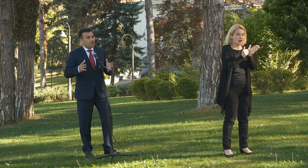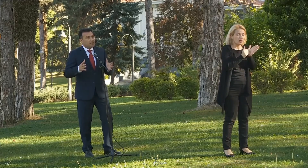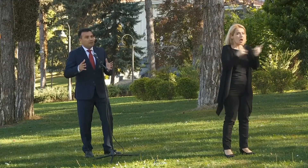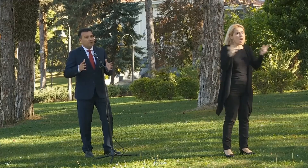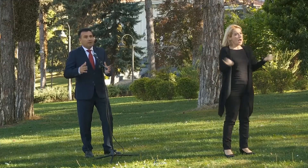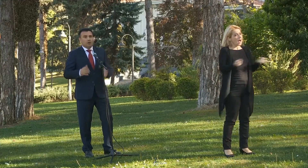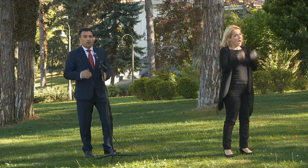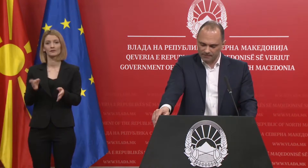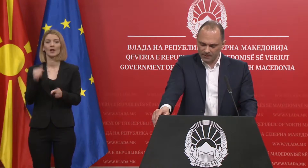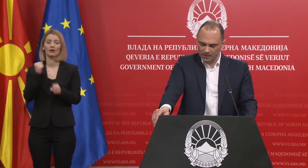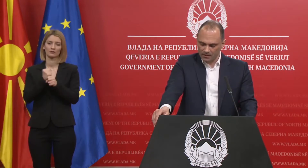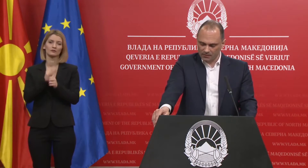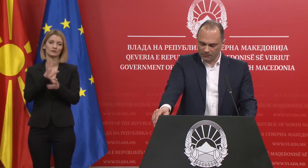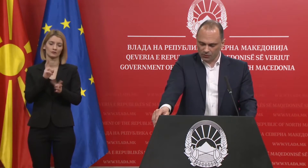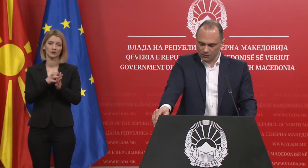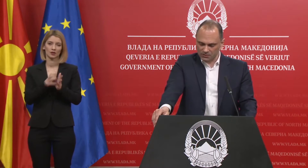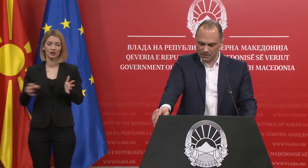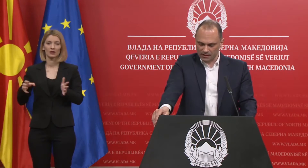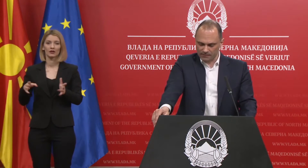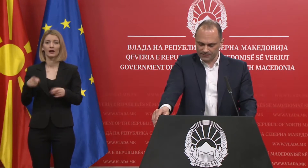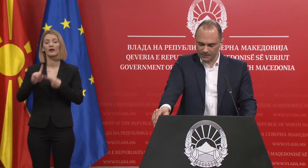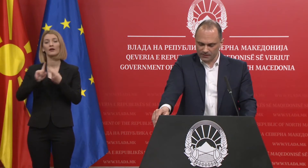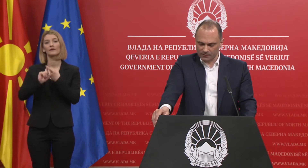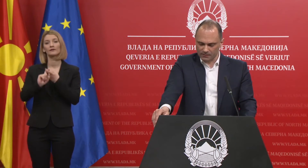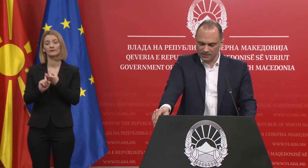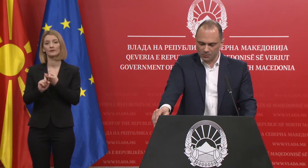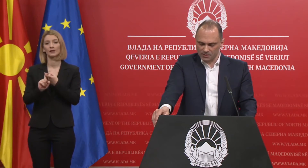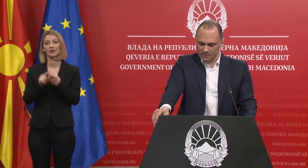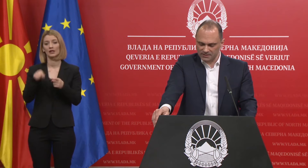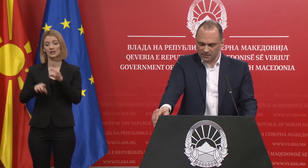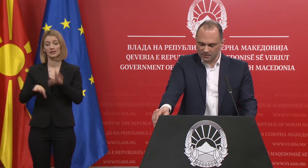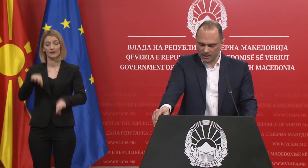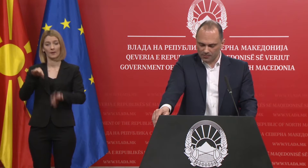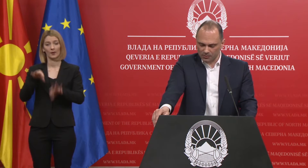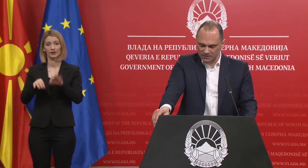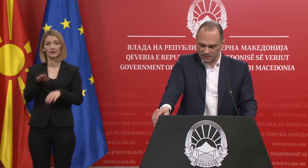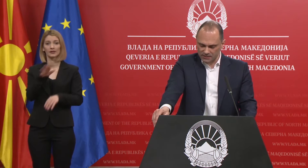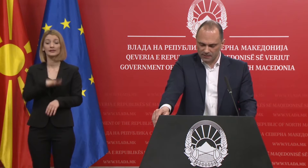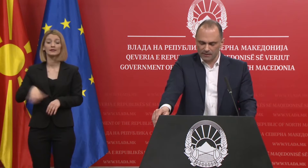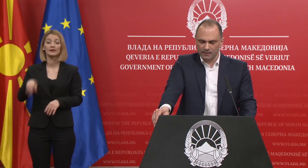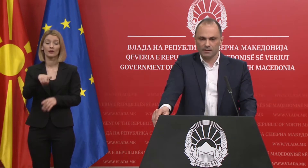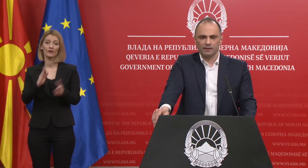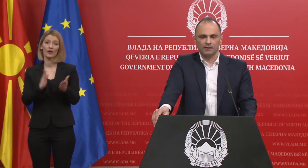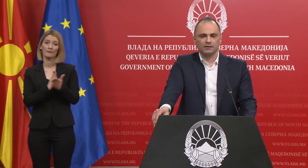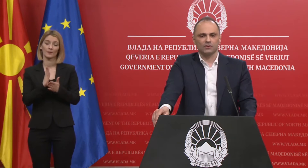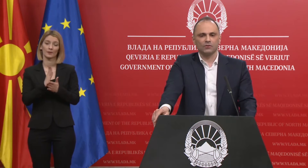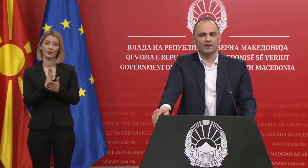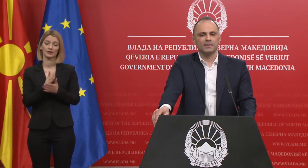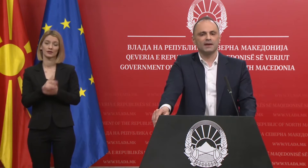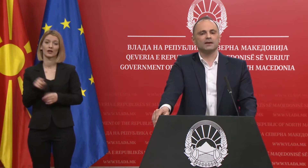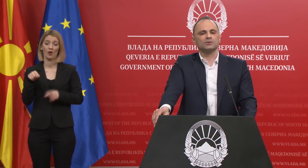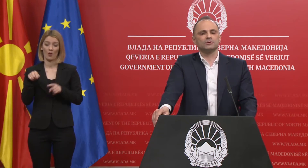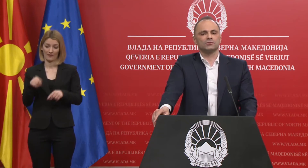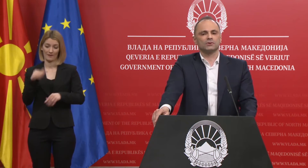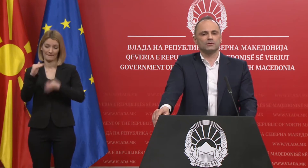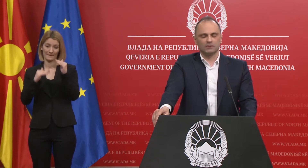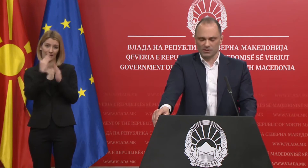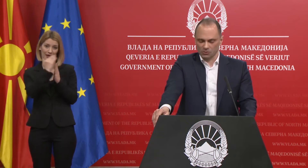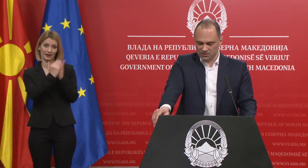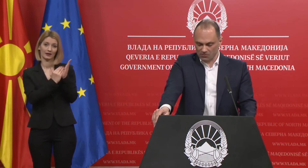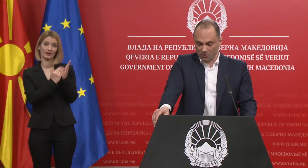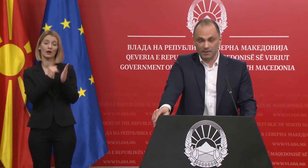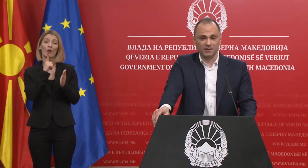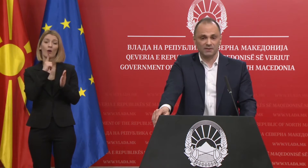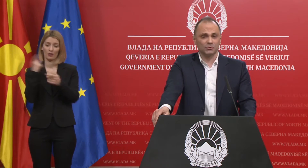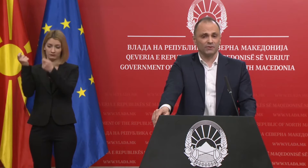кампајнски дел на освртаја. Предходно воденото, Министрот за Здраство најави олабавување на мерките. Замислењето на експертите за одржување на избори во